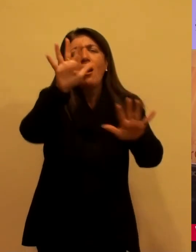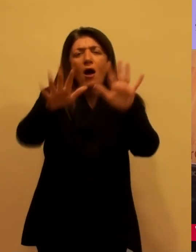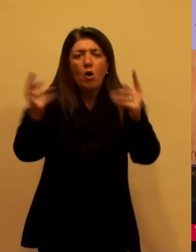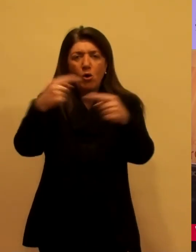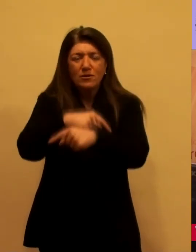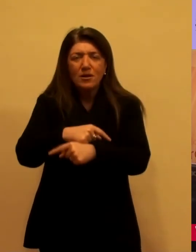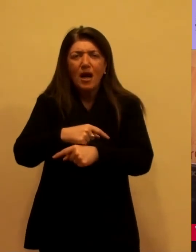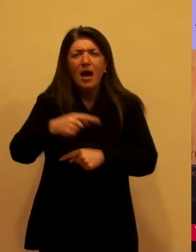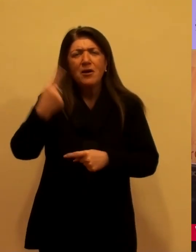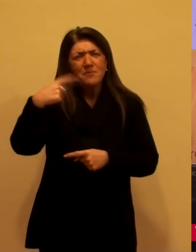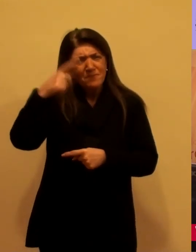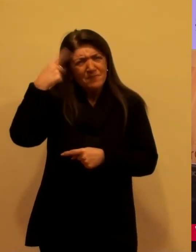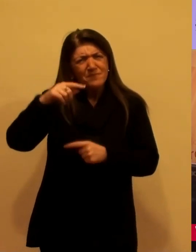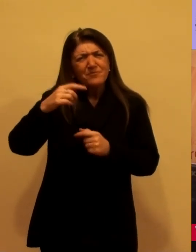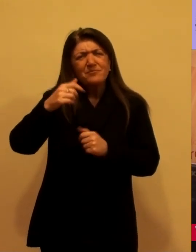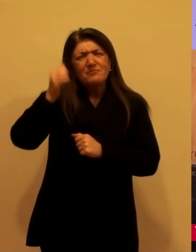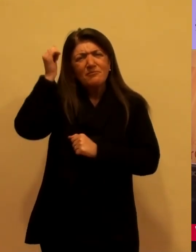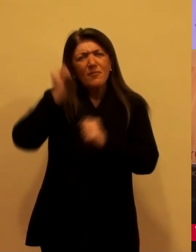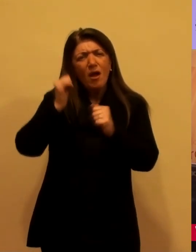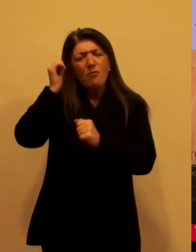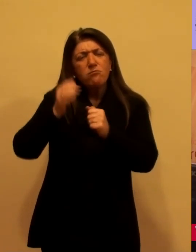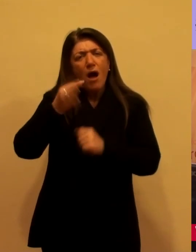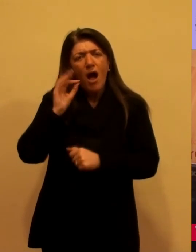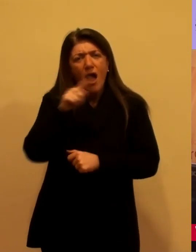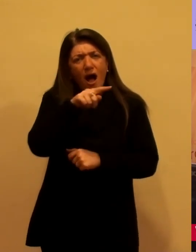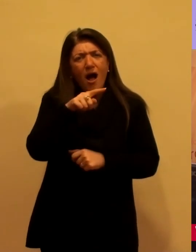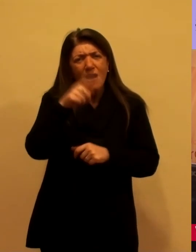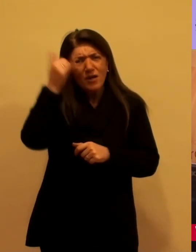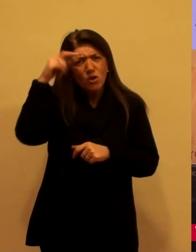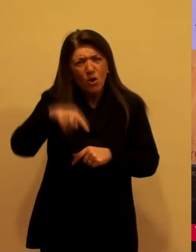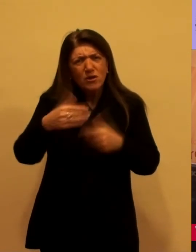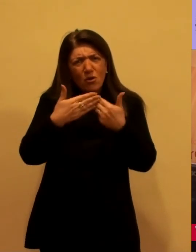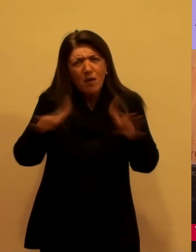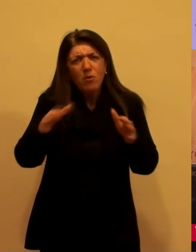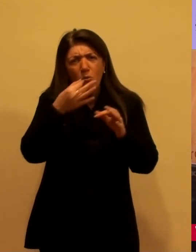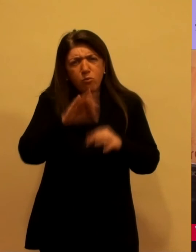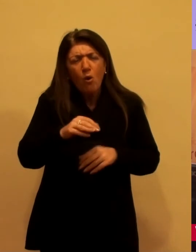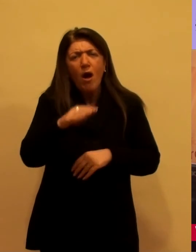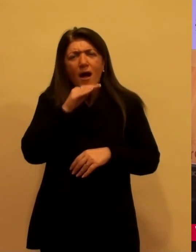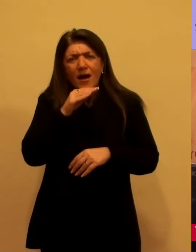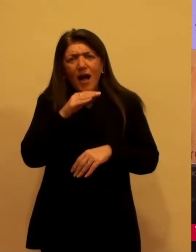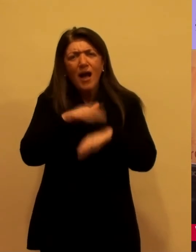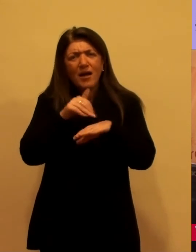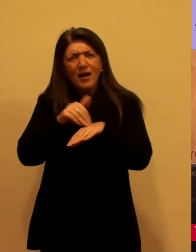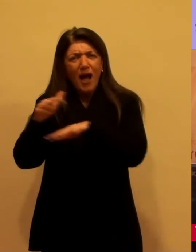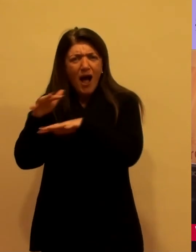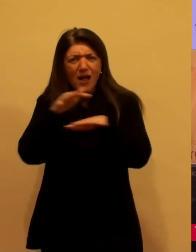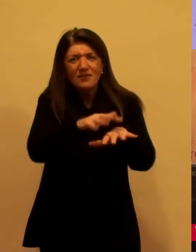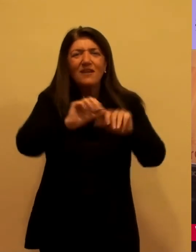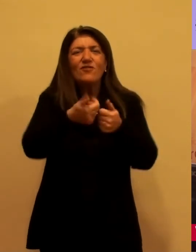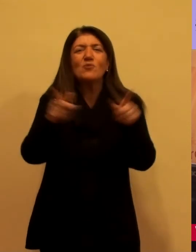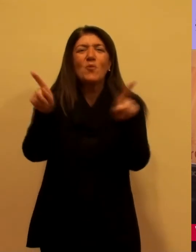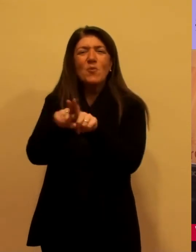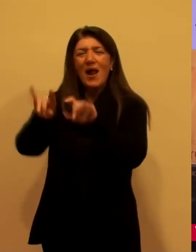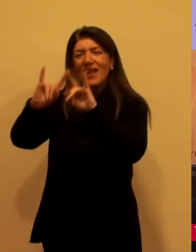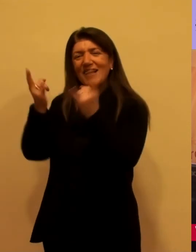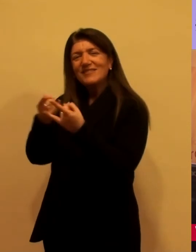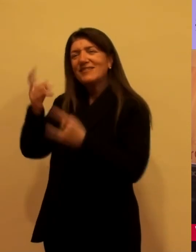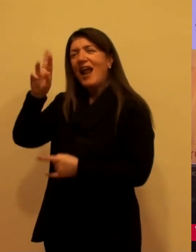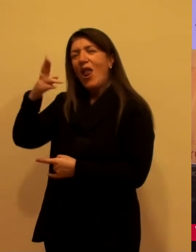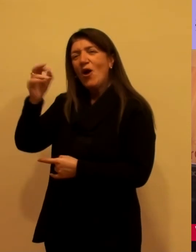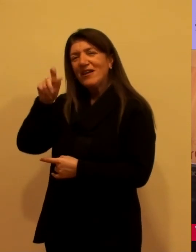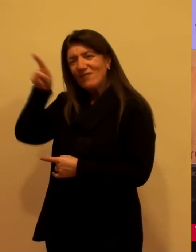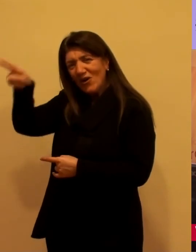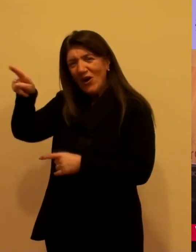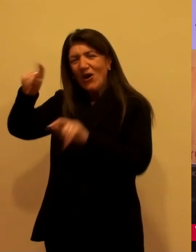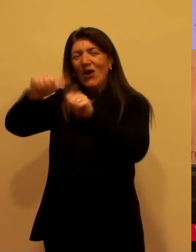quel bar che hanno aperto a Torino dove ci si possono portare cani e gatti. E adesso anche il castello di Rivoli. Fantastico. Sì, per carità,